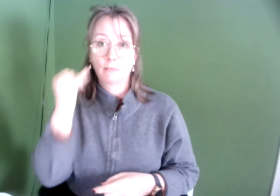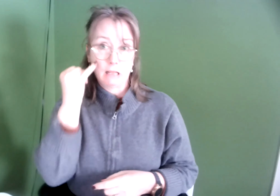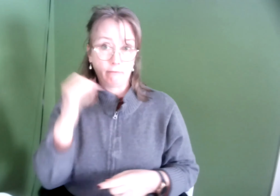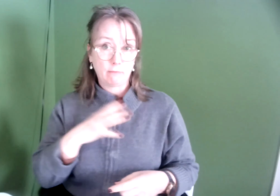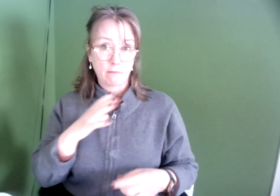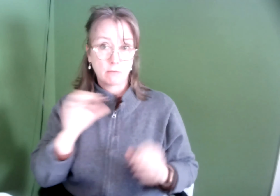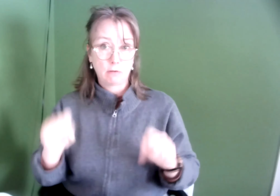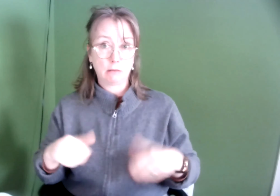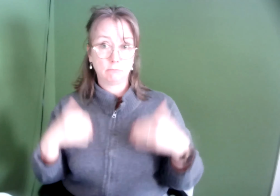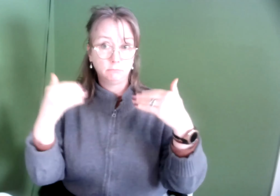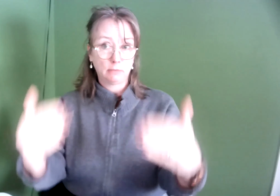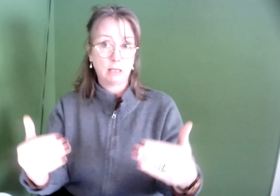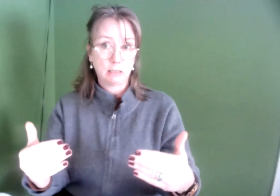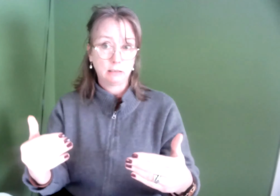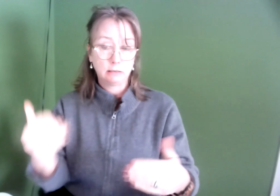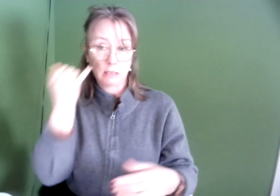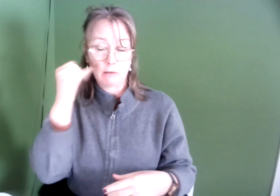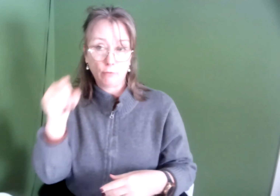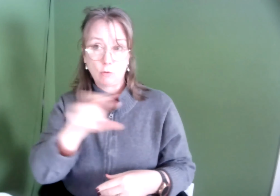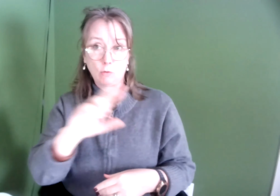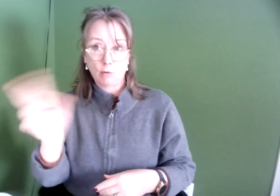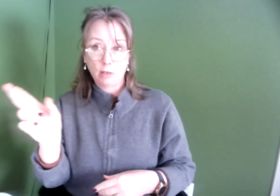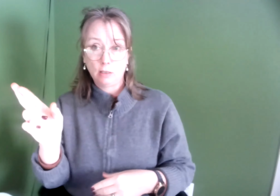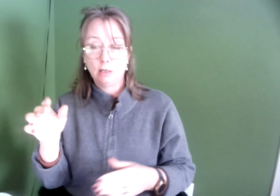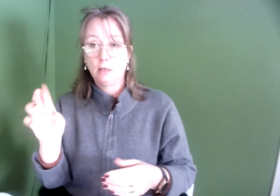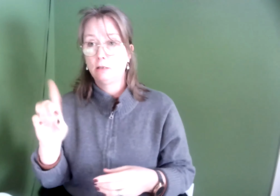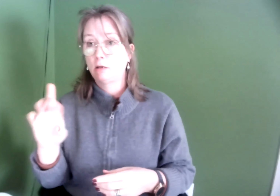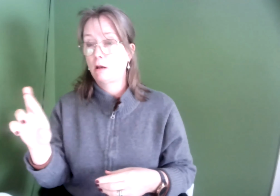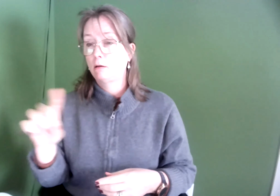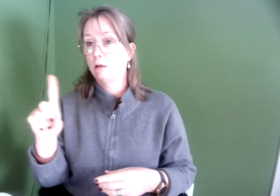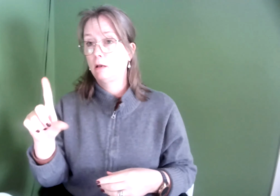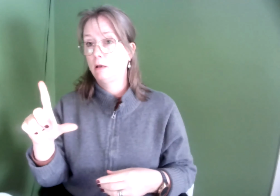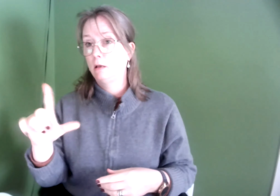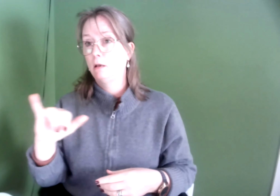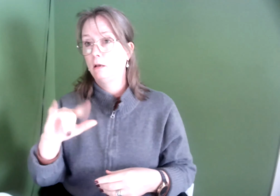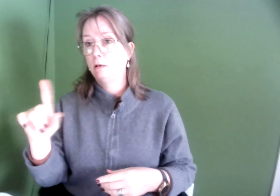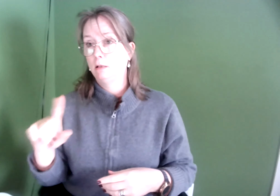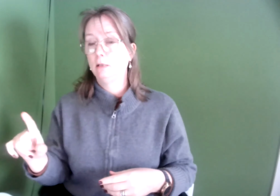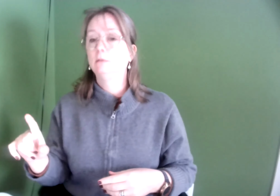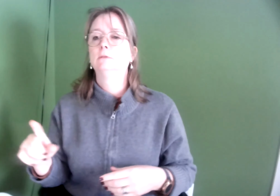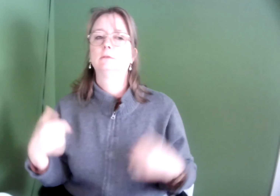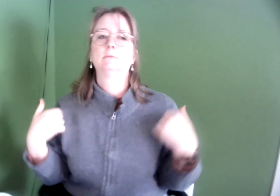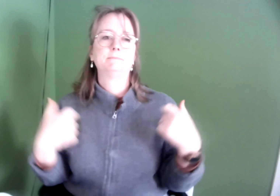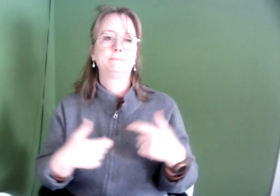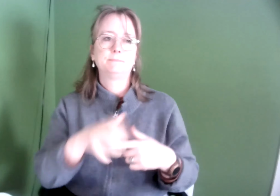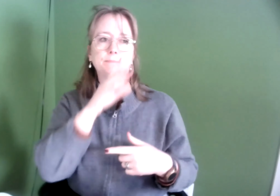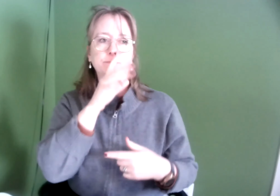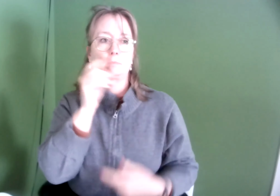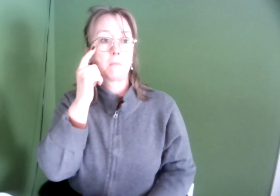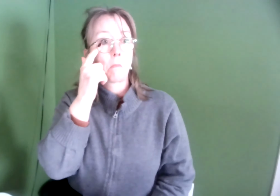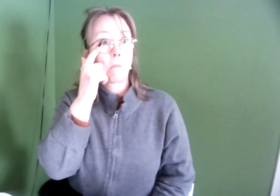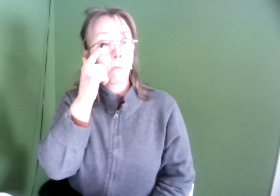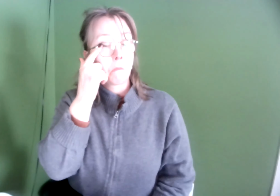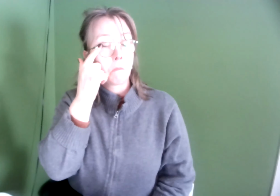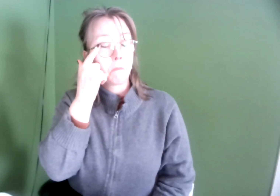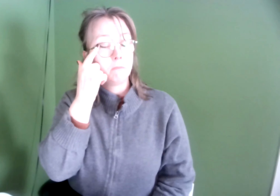into that. Dr. Liz, if you're ready. Entonces nosotros vamos a hablar de retroalimentación, pensamientos, y